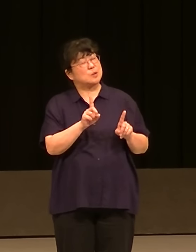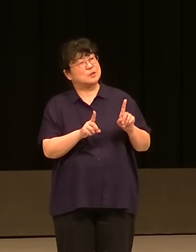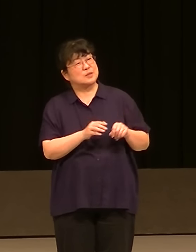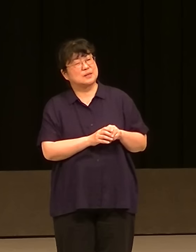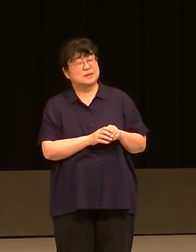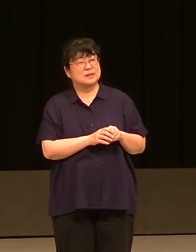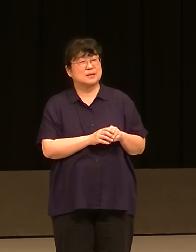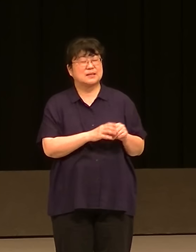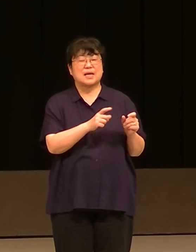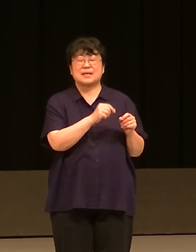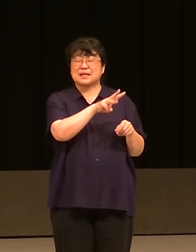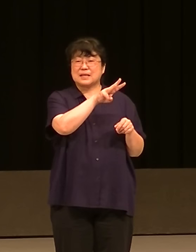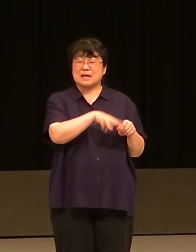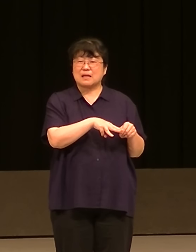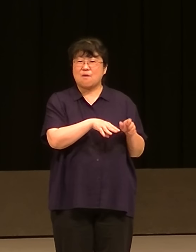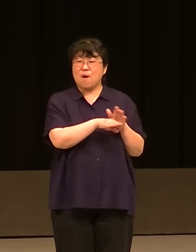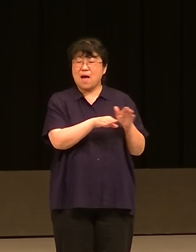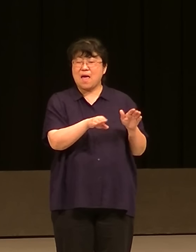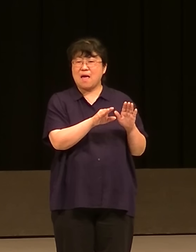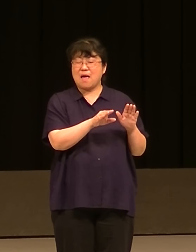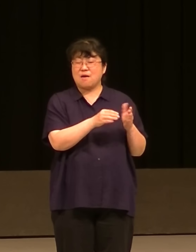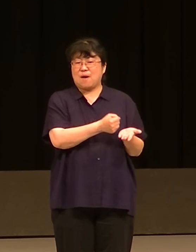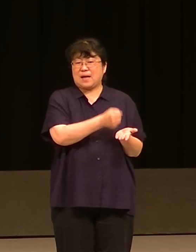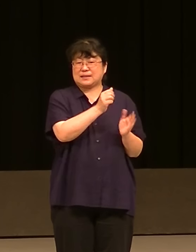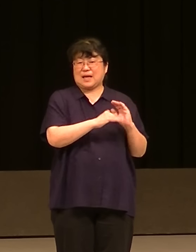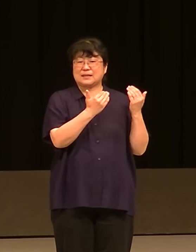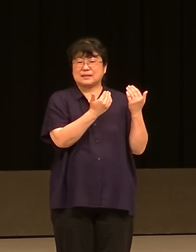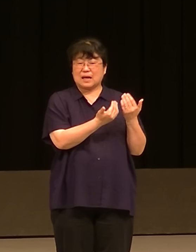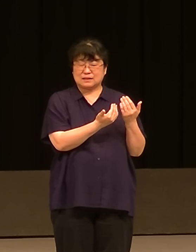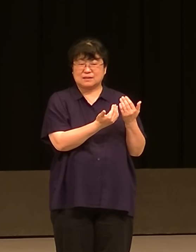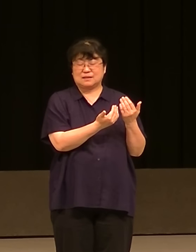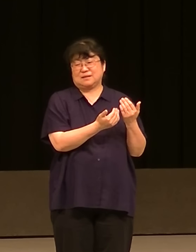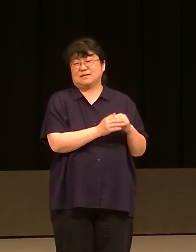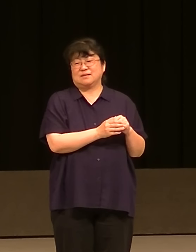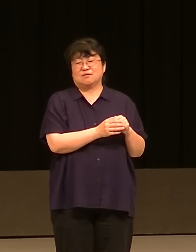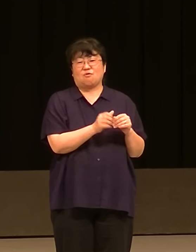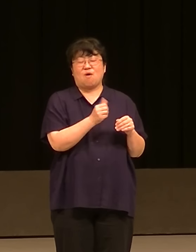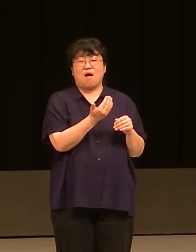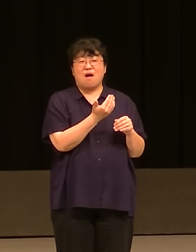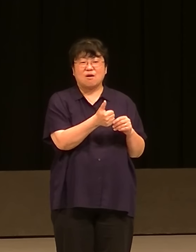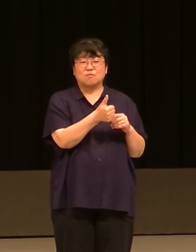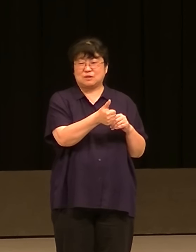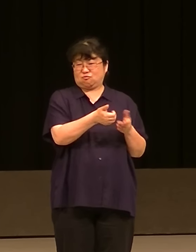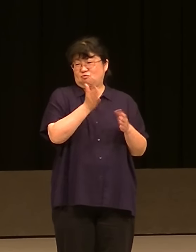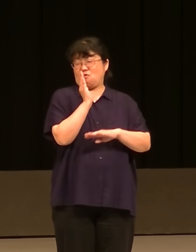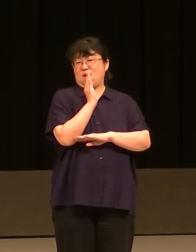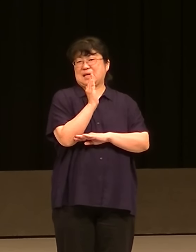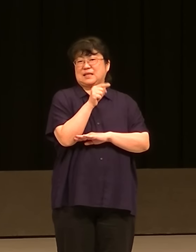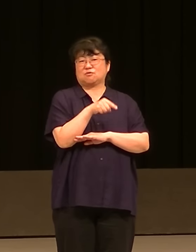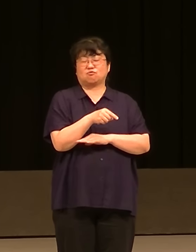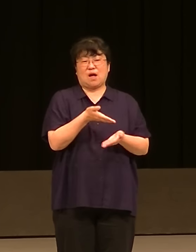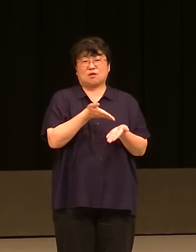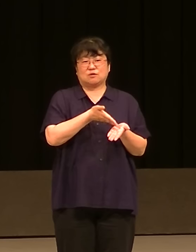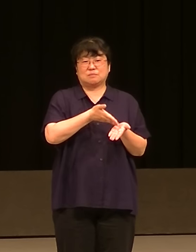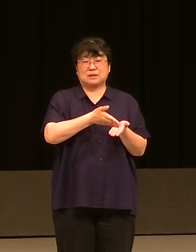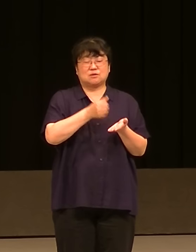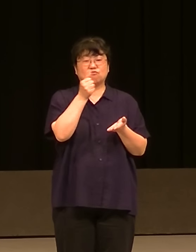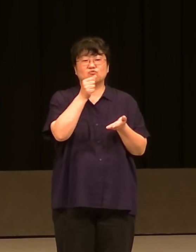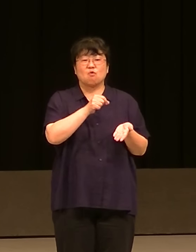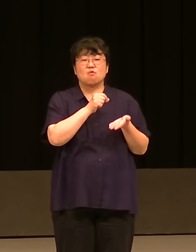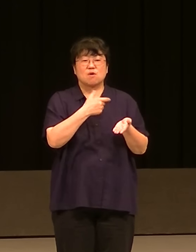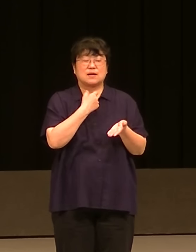その笹川平和財団におけるアホノミクスの大将の演説、演説というかスピーチをご紹介